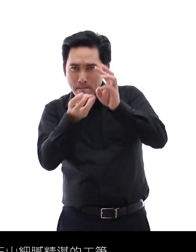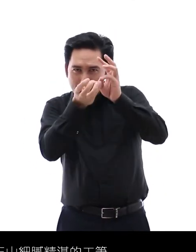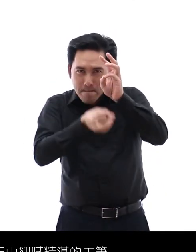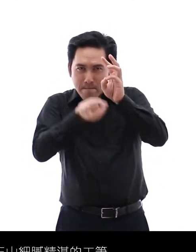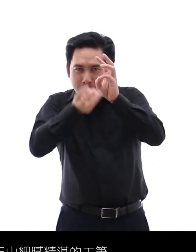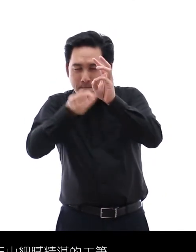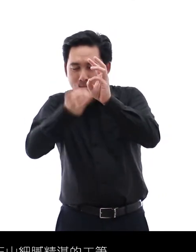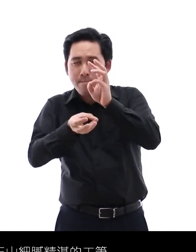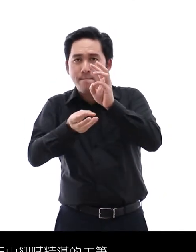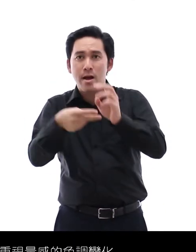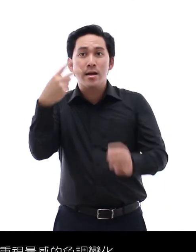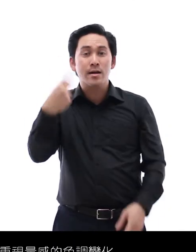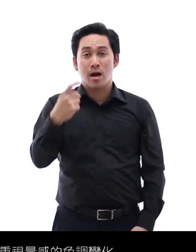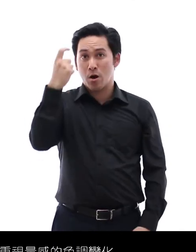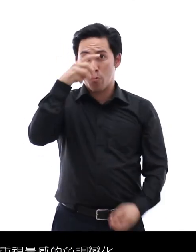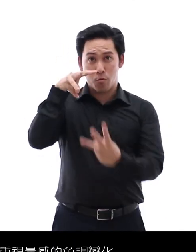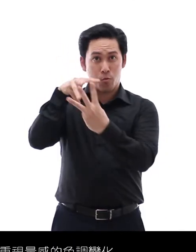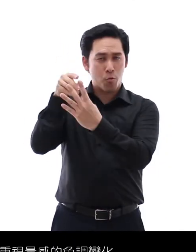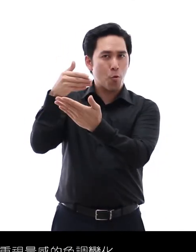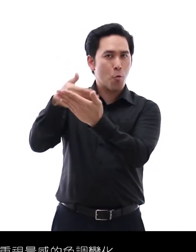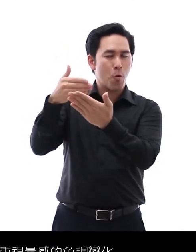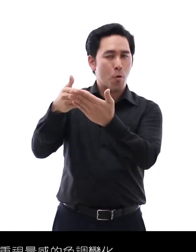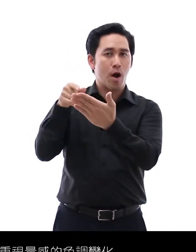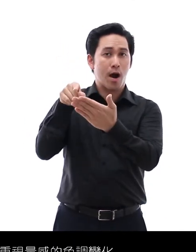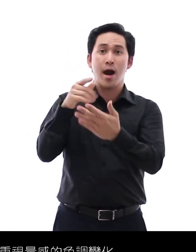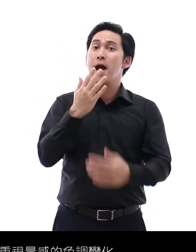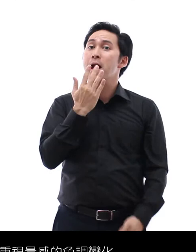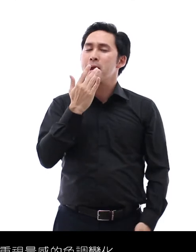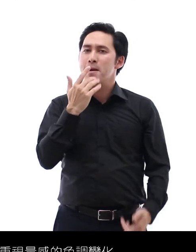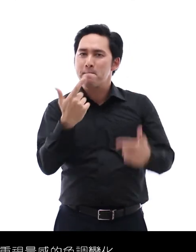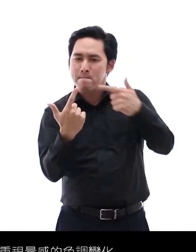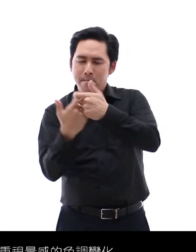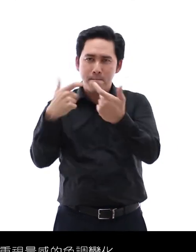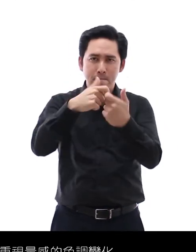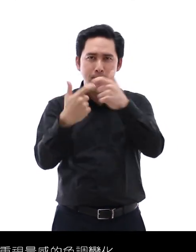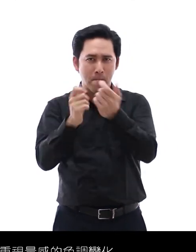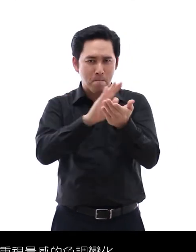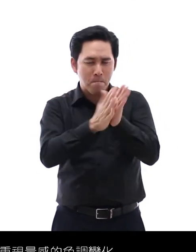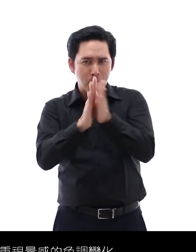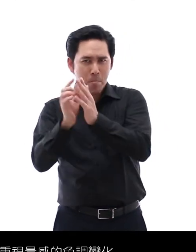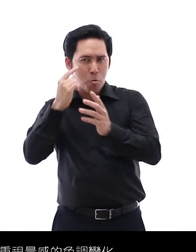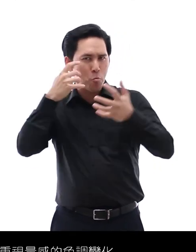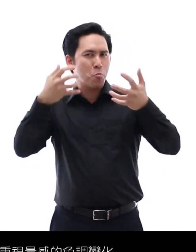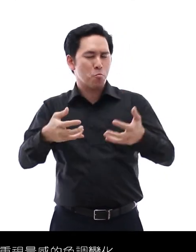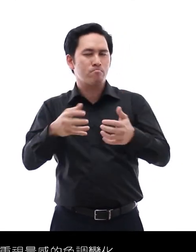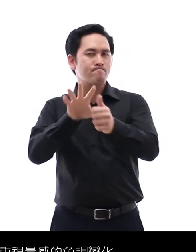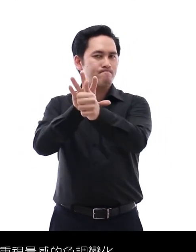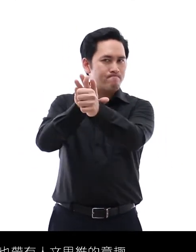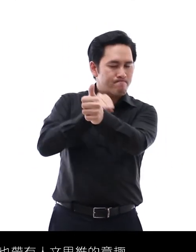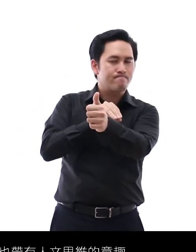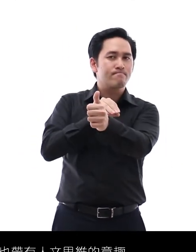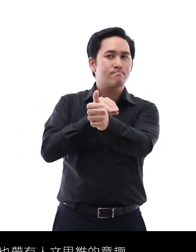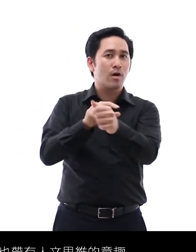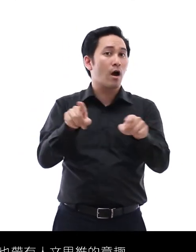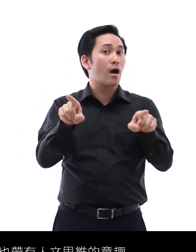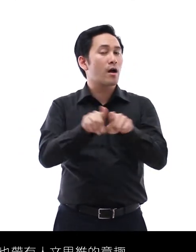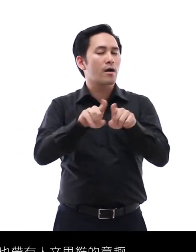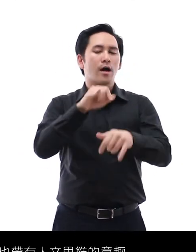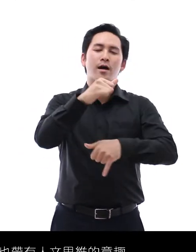融合西洋画重视亮感的色调变化，日常生活的片刻也带有人文思